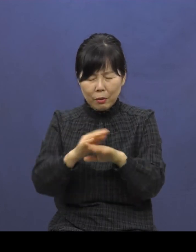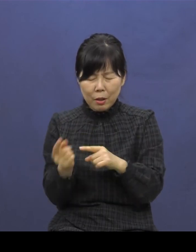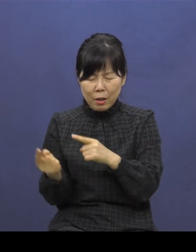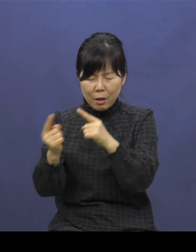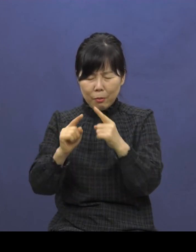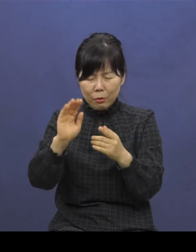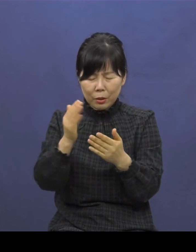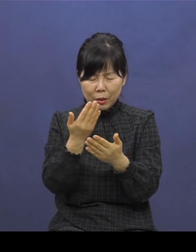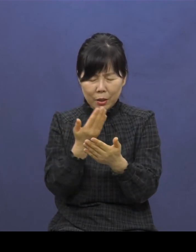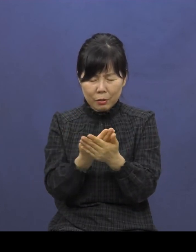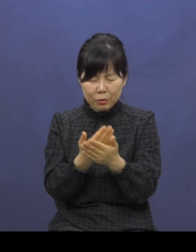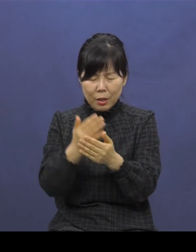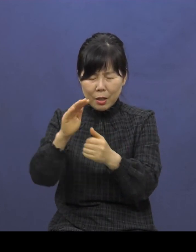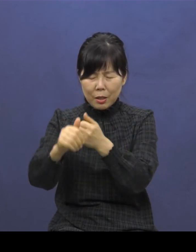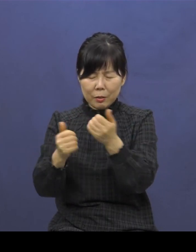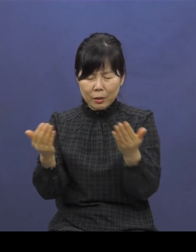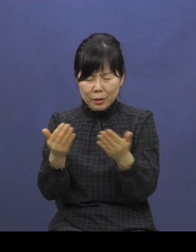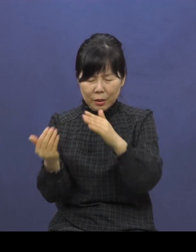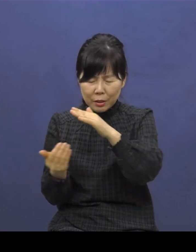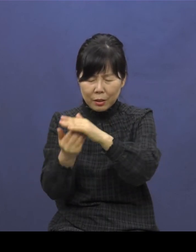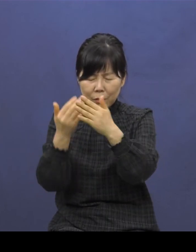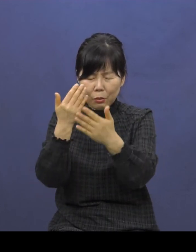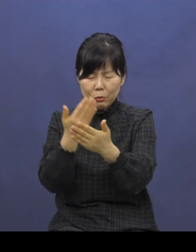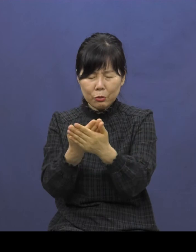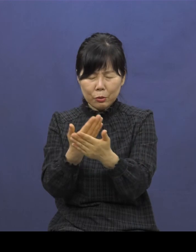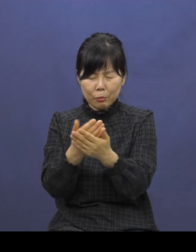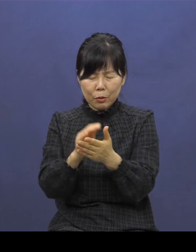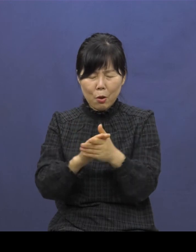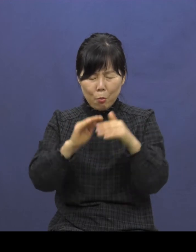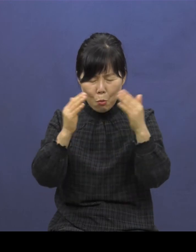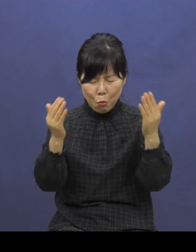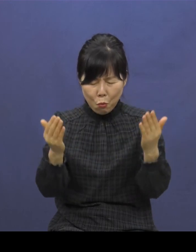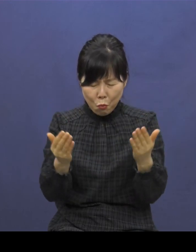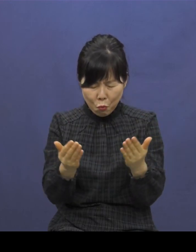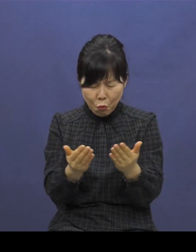살아나게 하여 주시옵소서. 하나님 역사가 일어나게 하여 주시옵소서.